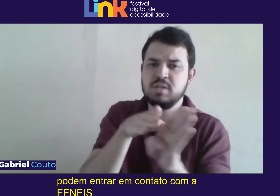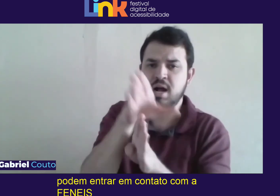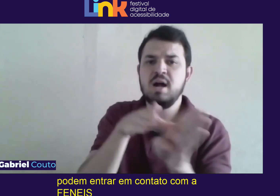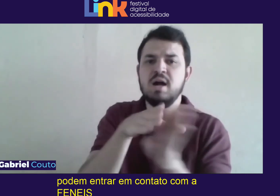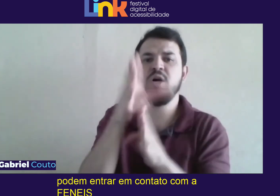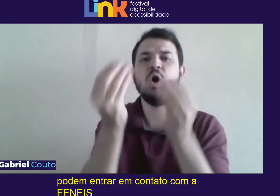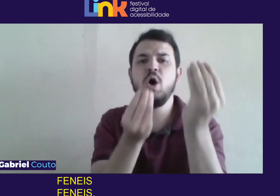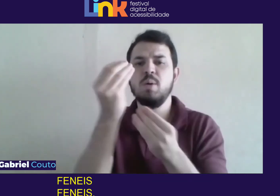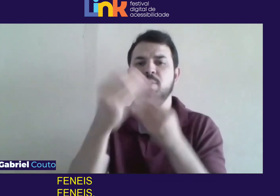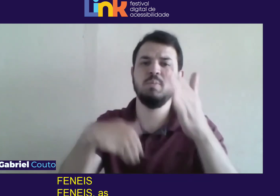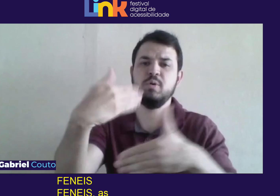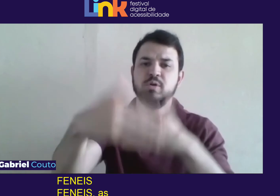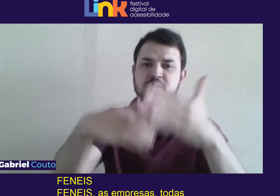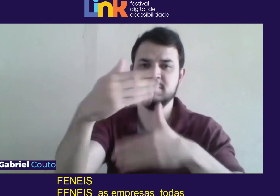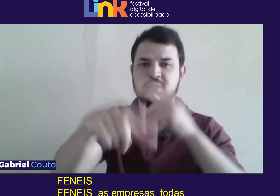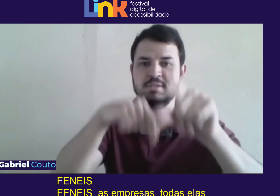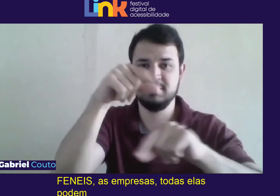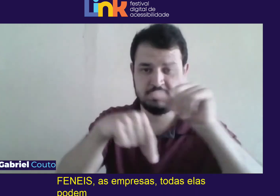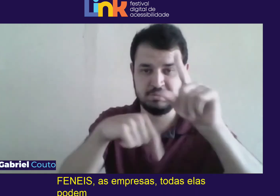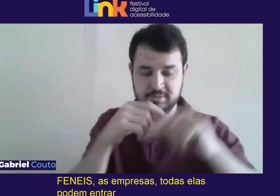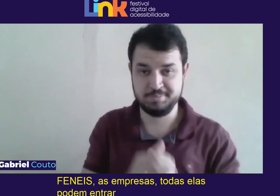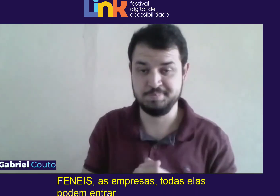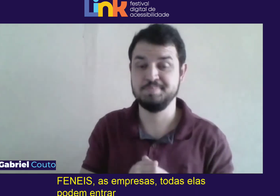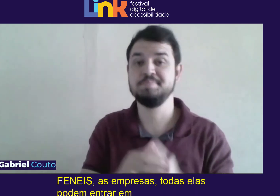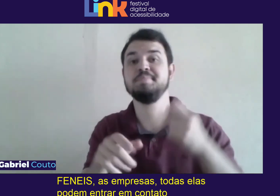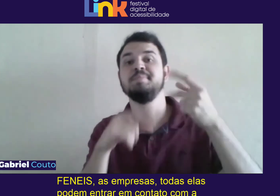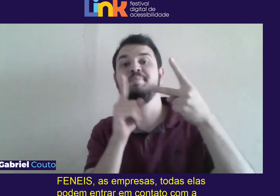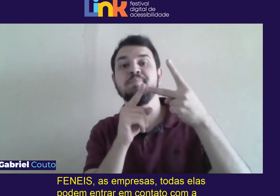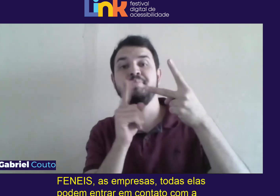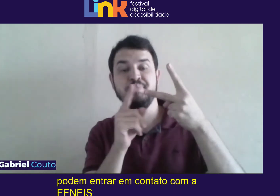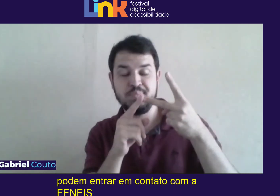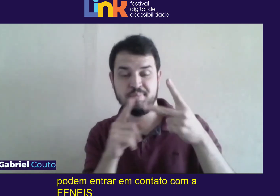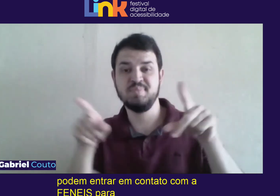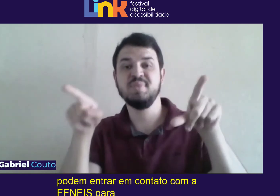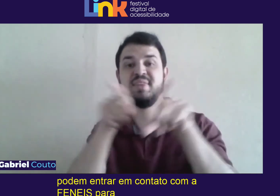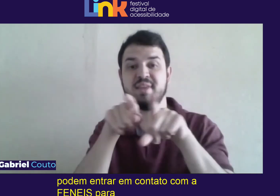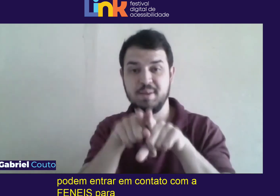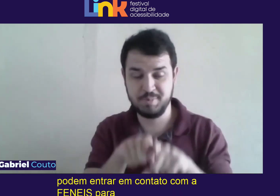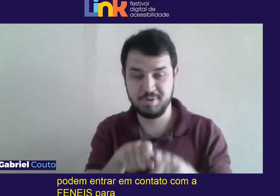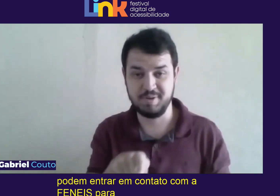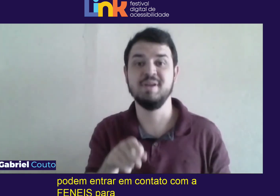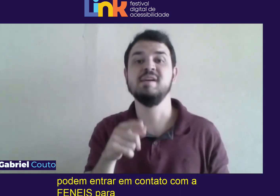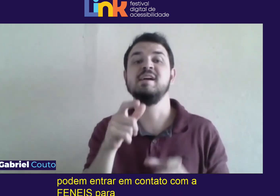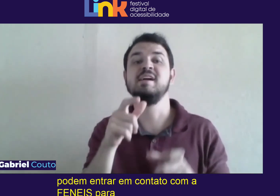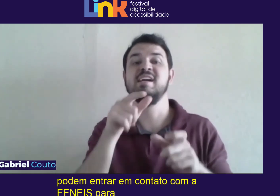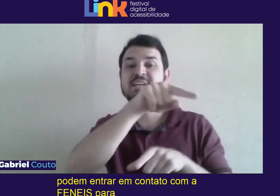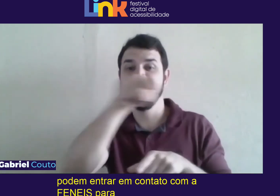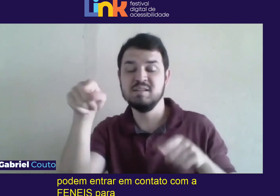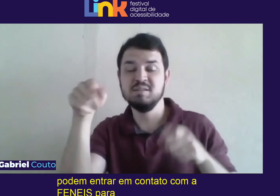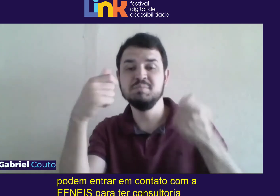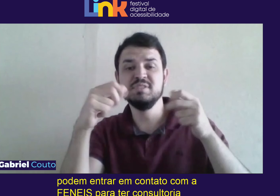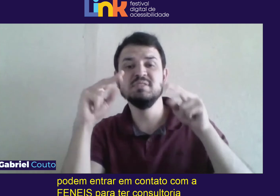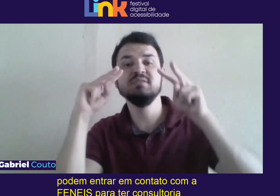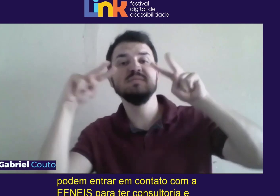ter consultoria, orientações em como selecionar uma pessoa surda.